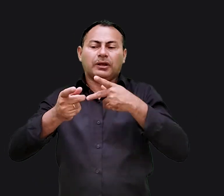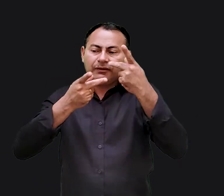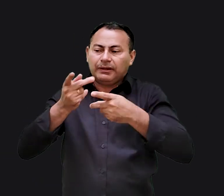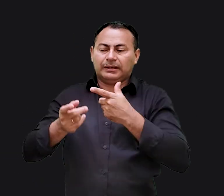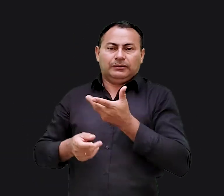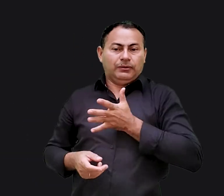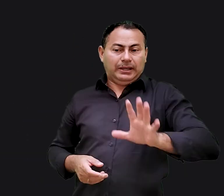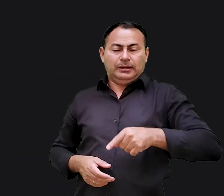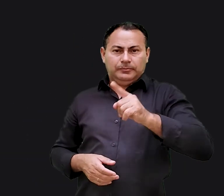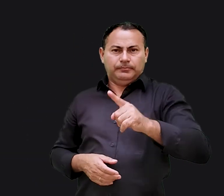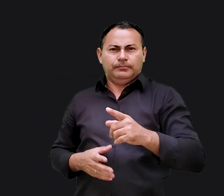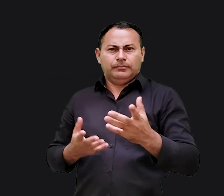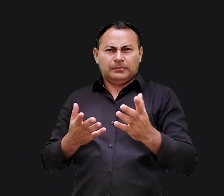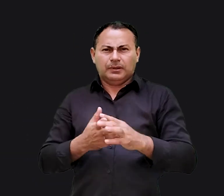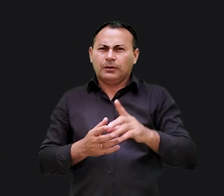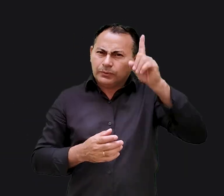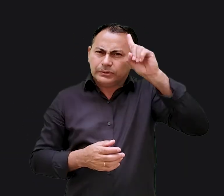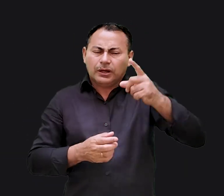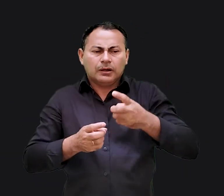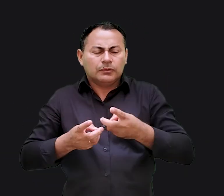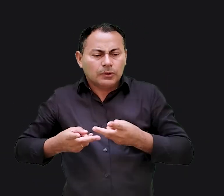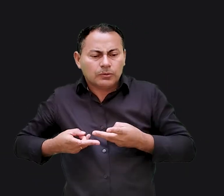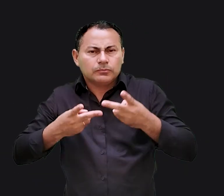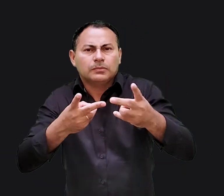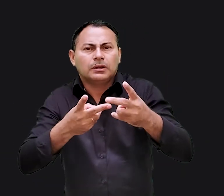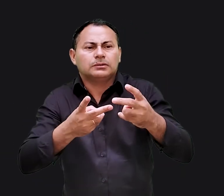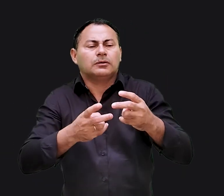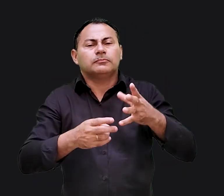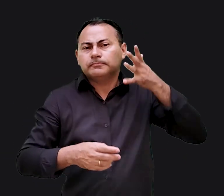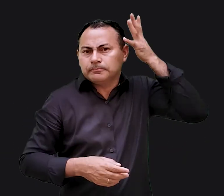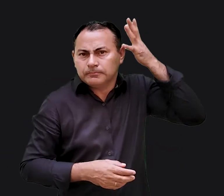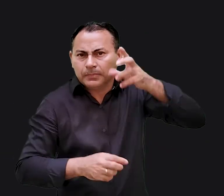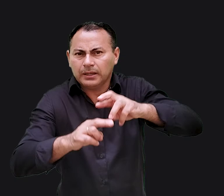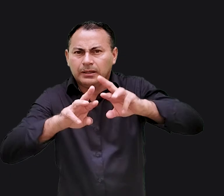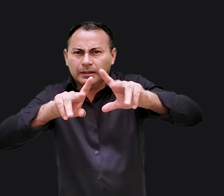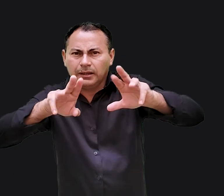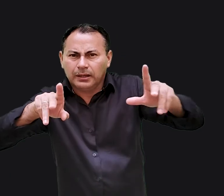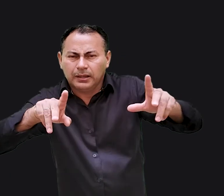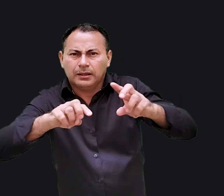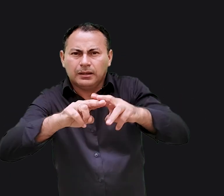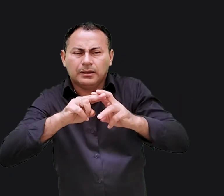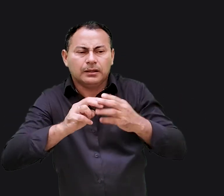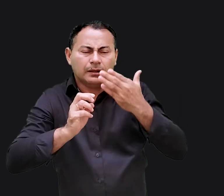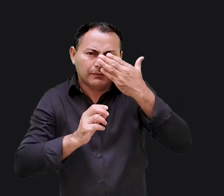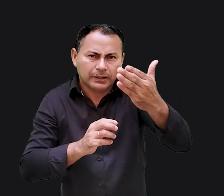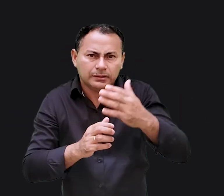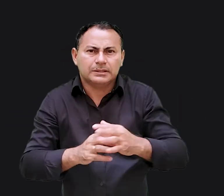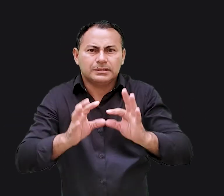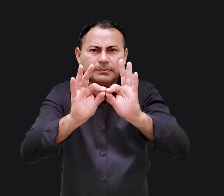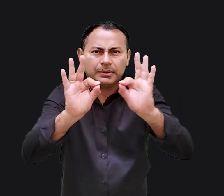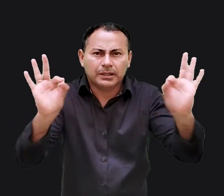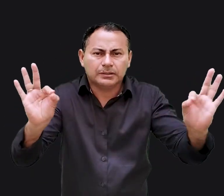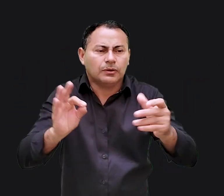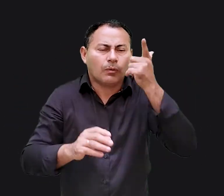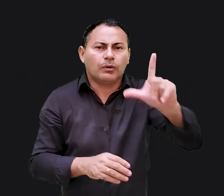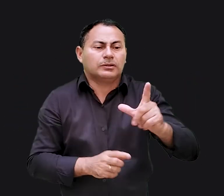ir. Ele me contou que uma vez foi convidado para ser palestrante de uma conferência e quando chegou lá na frente, simplesmente não conseguia